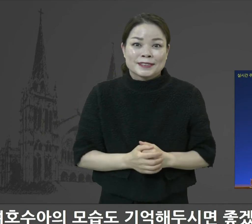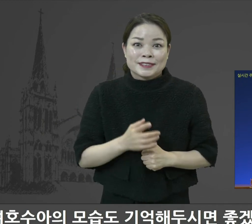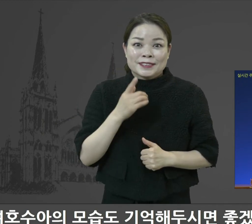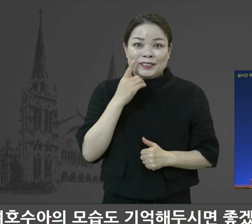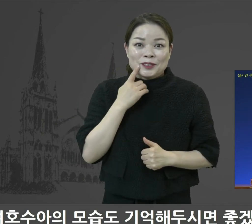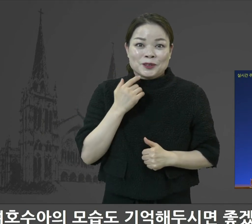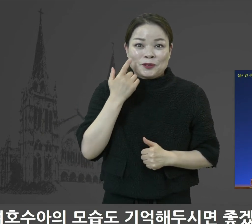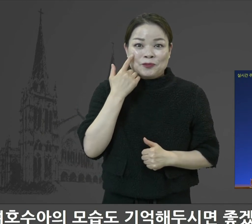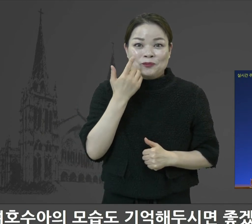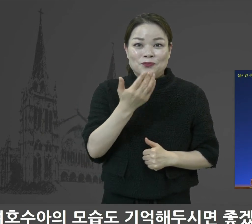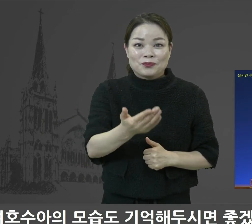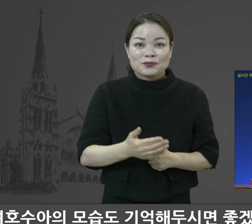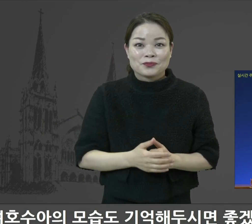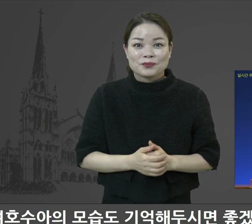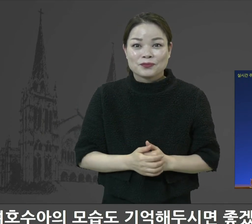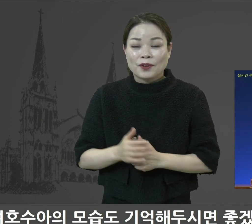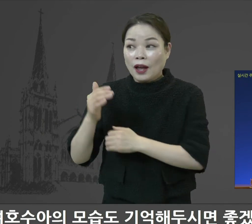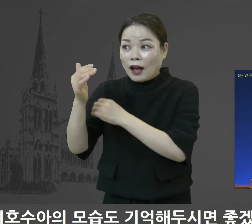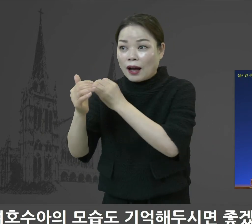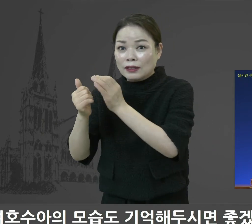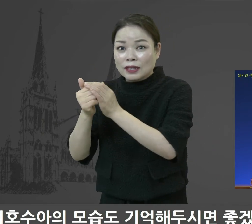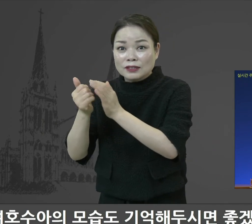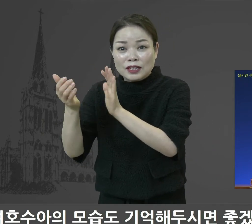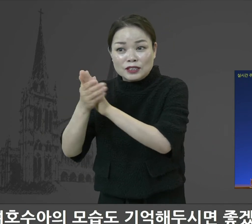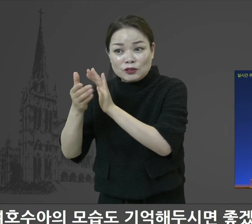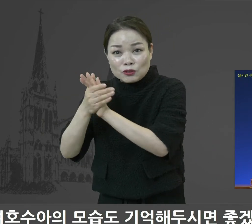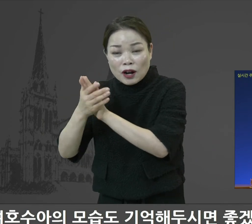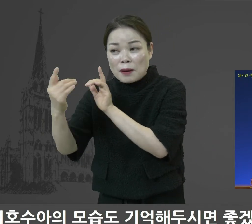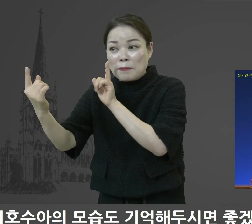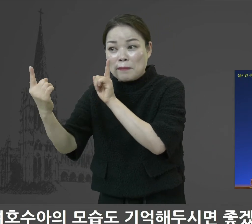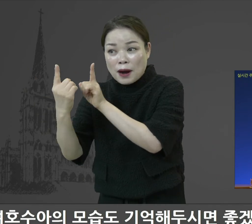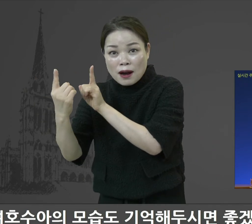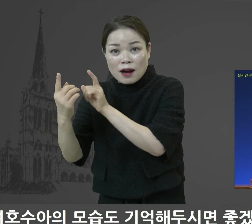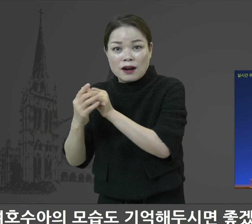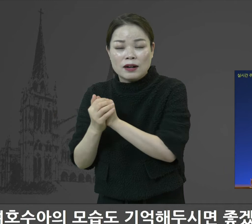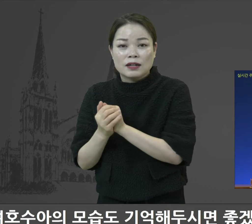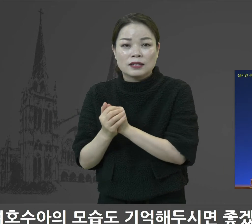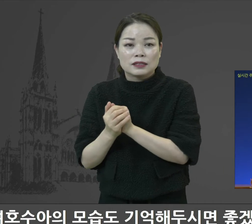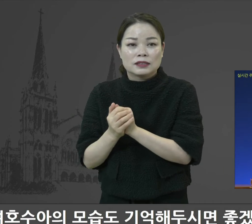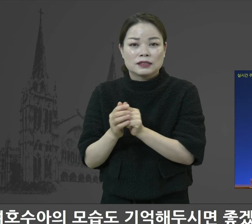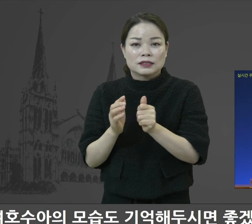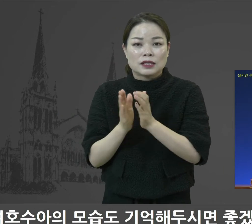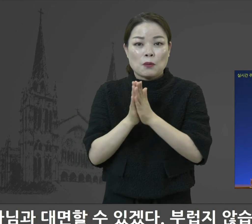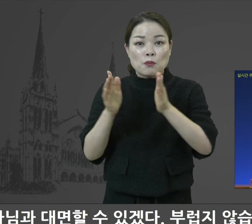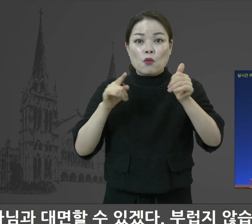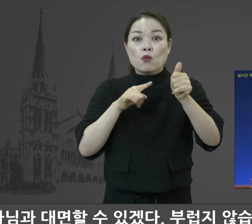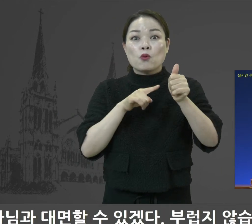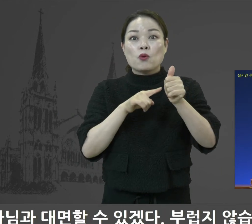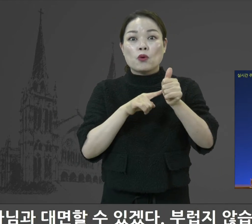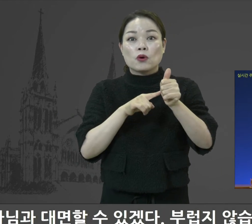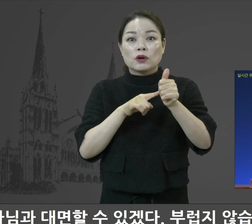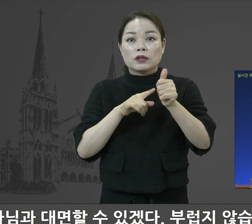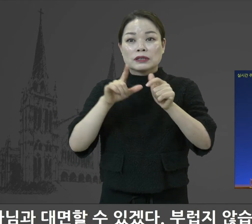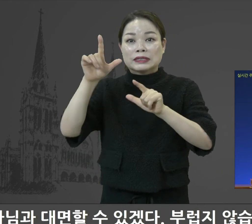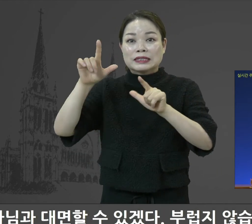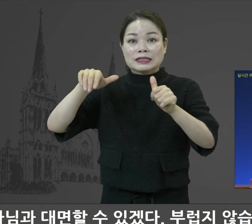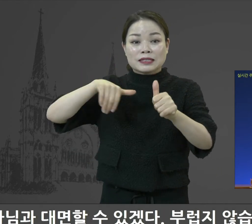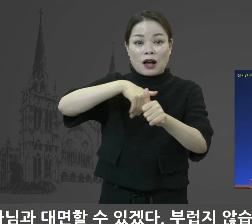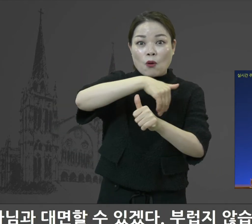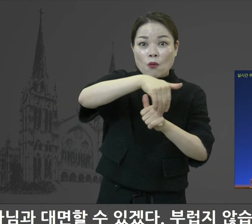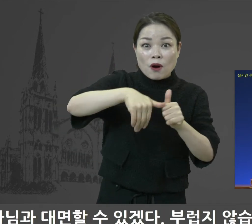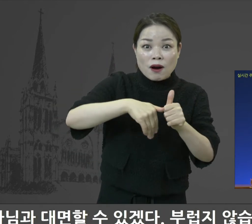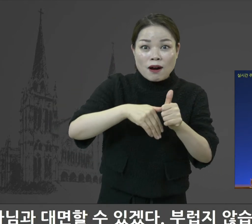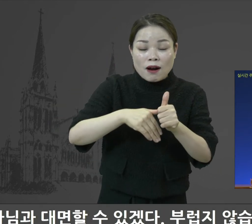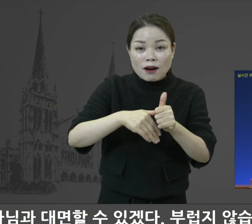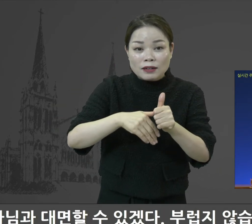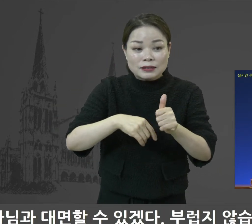않습니까? 이렇게 하나님과 친구처럼 대면하여 지나온 모세는 이 상황 속에서